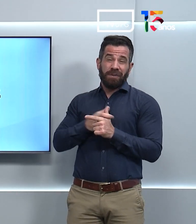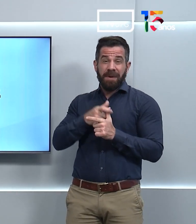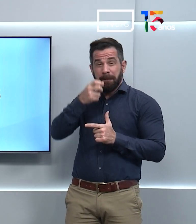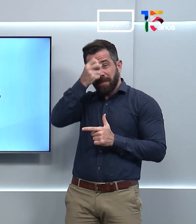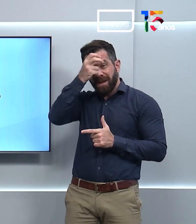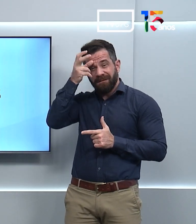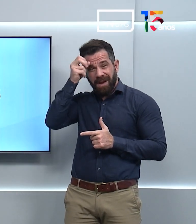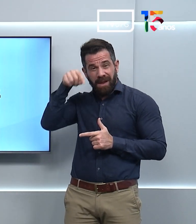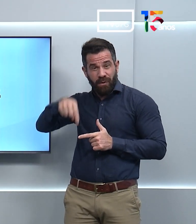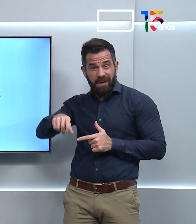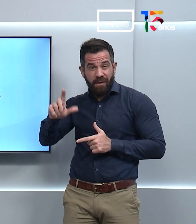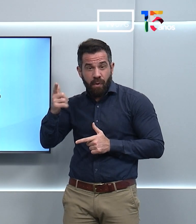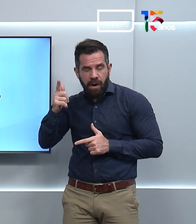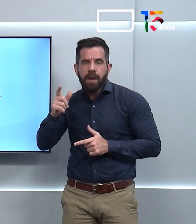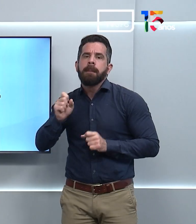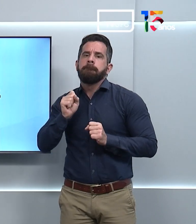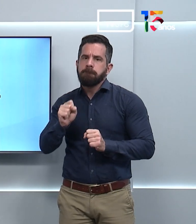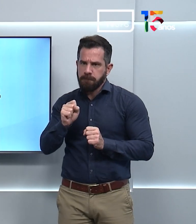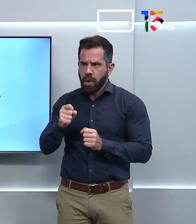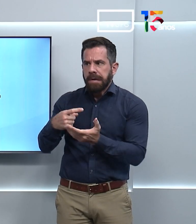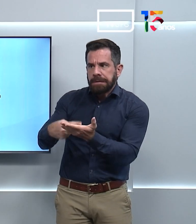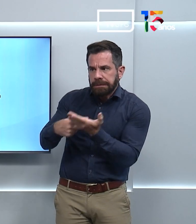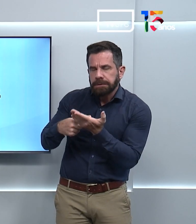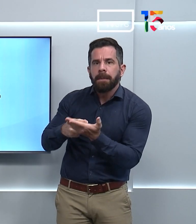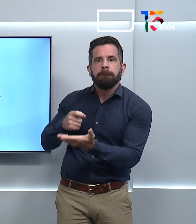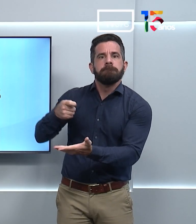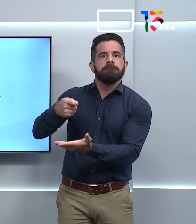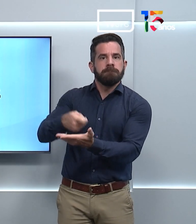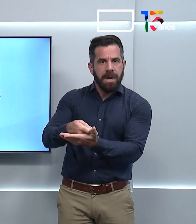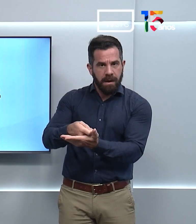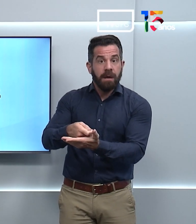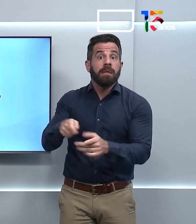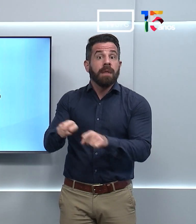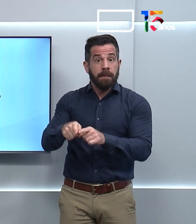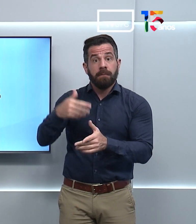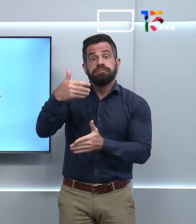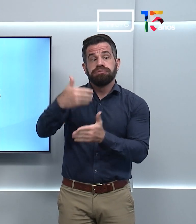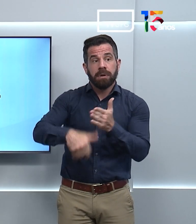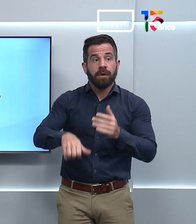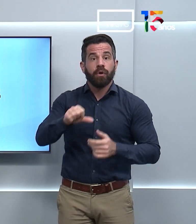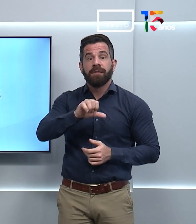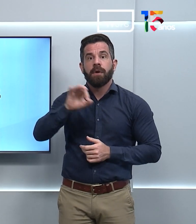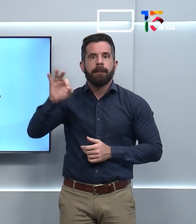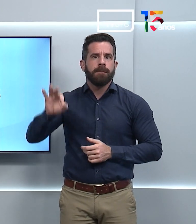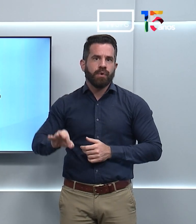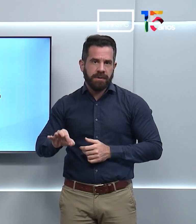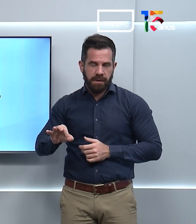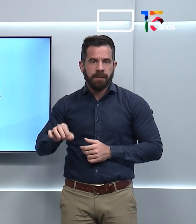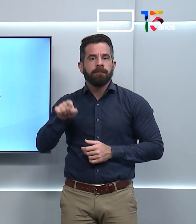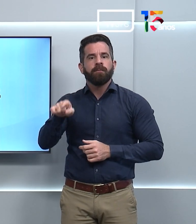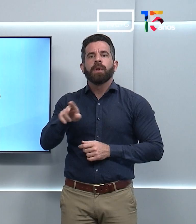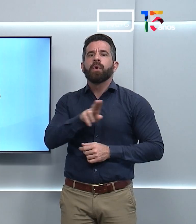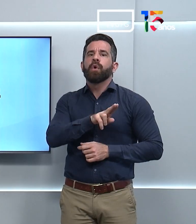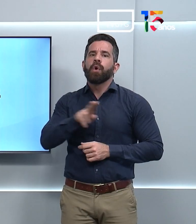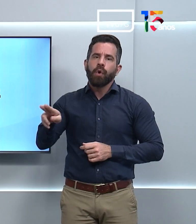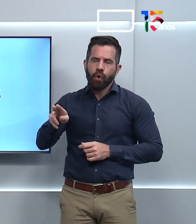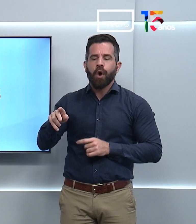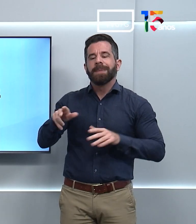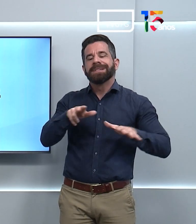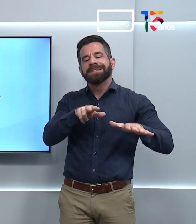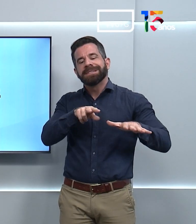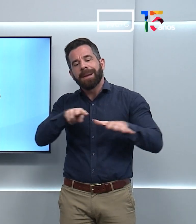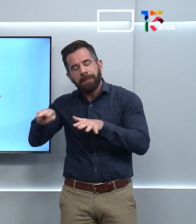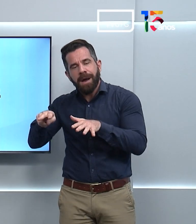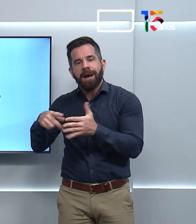podem negociar os débitos, com até 99% de desconto também. Isso tudo durante a Semana da Conciliação. A